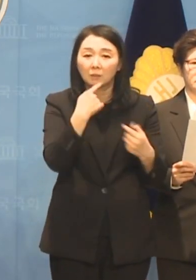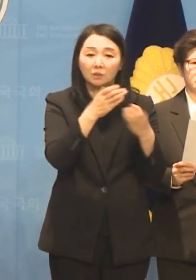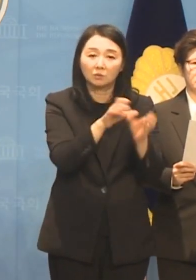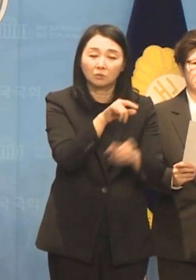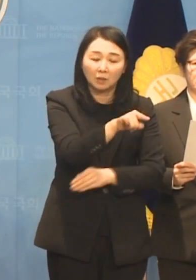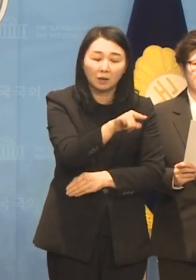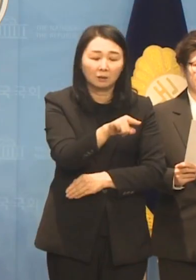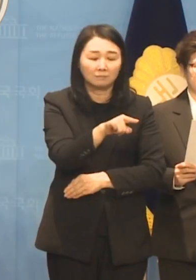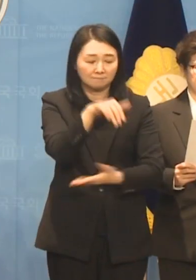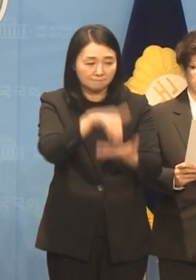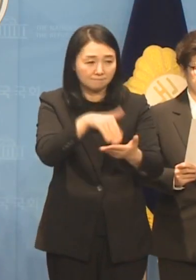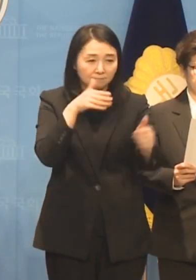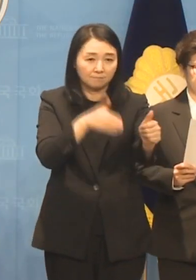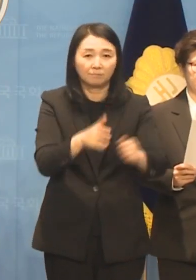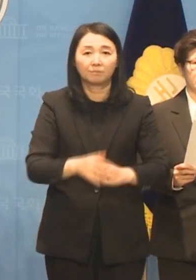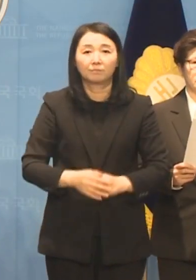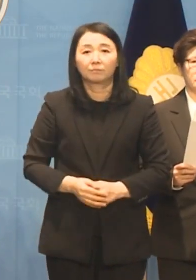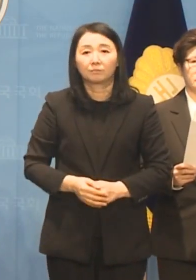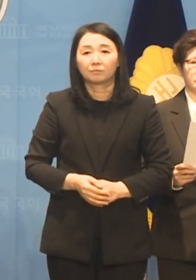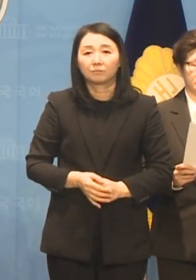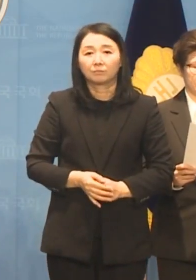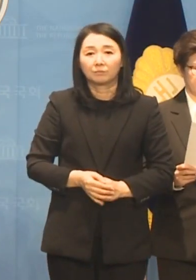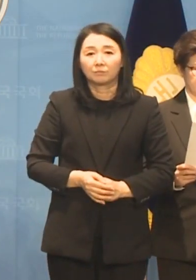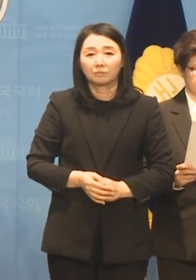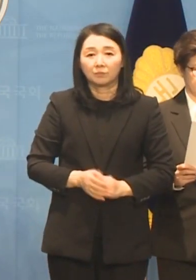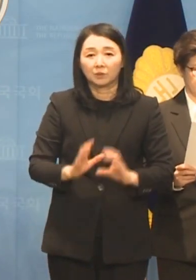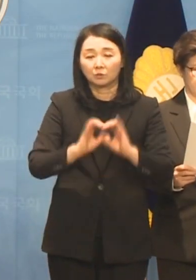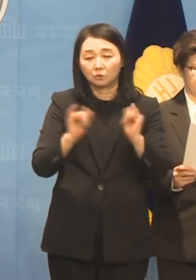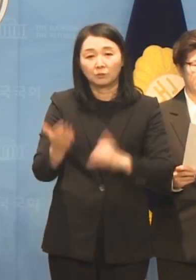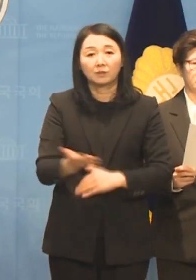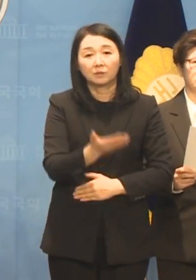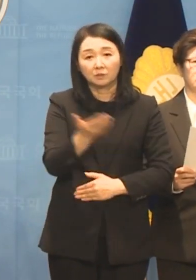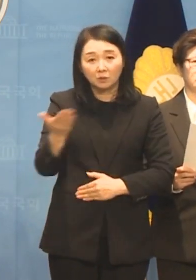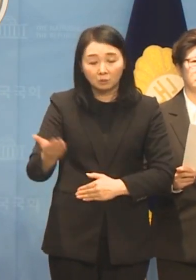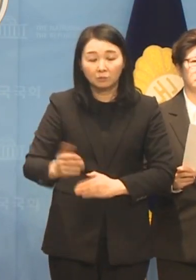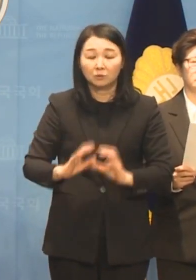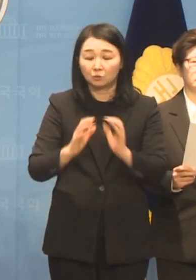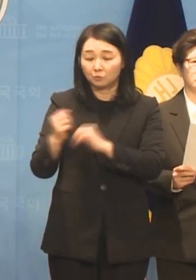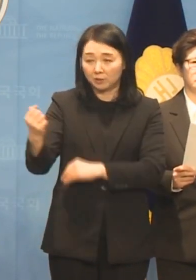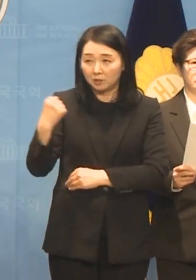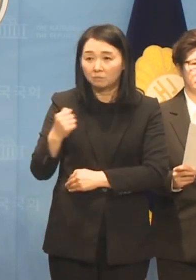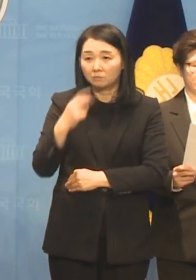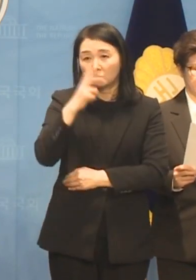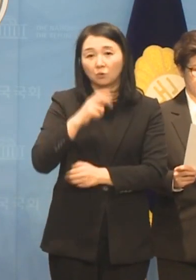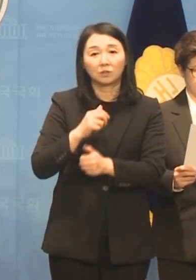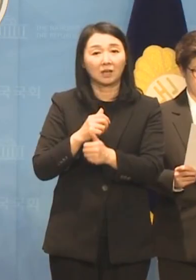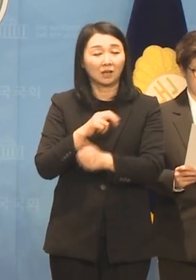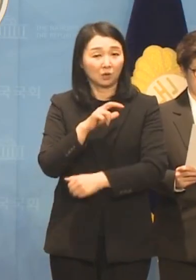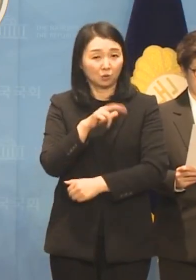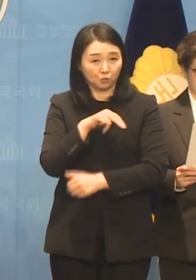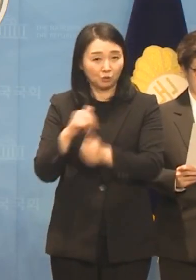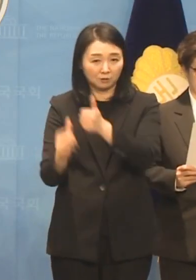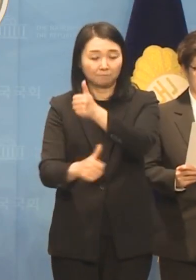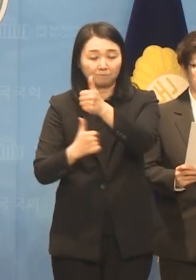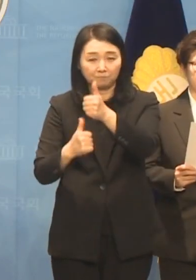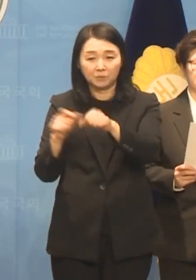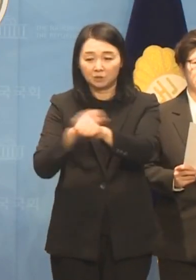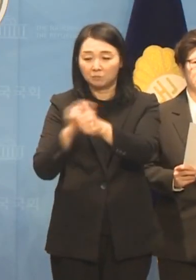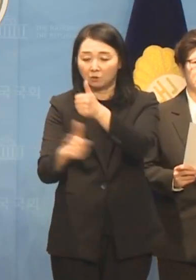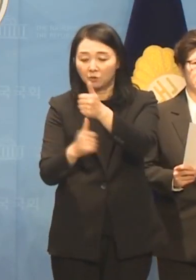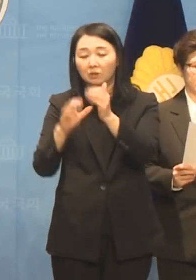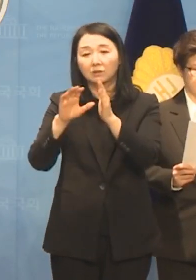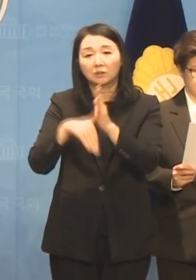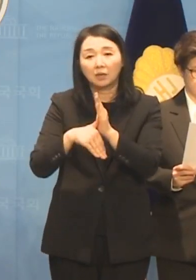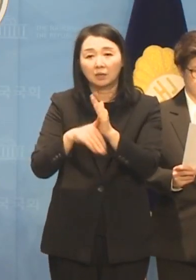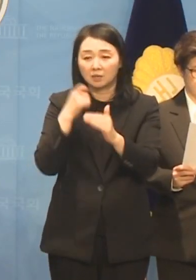더불어민주당은 각성하길 바랍니다. 국민 여러분, 우리 국민의힘 조사위원들은 이번 특위 기간 동안 계엄